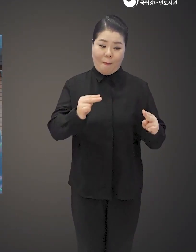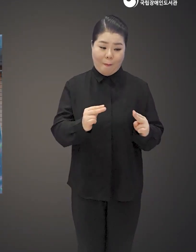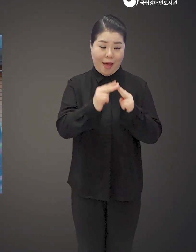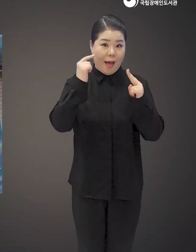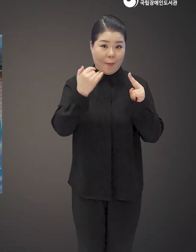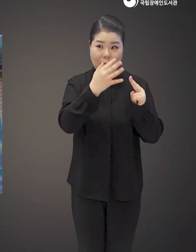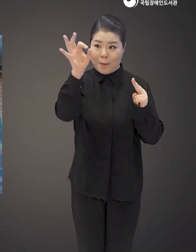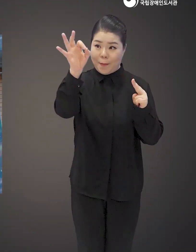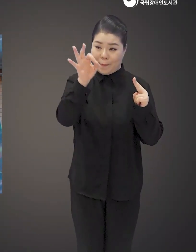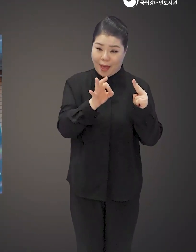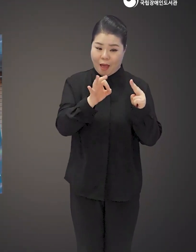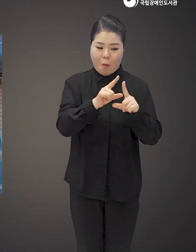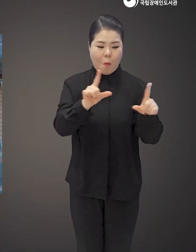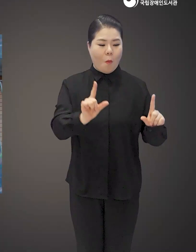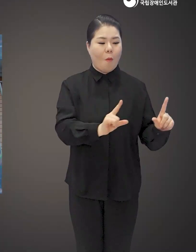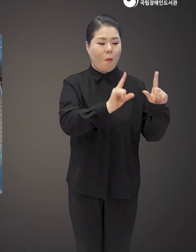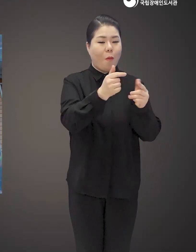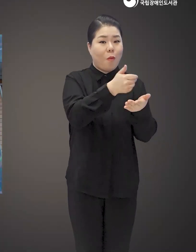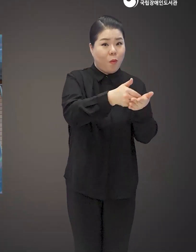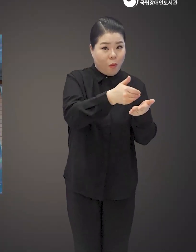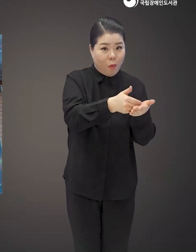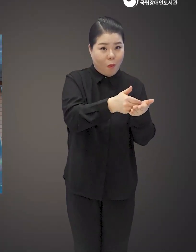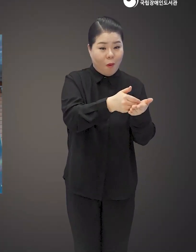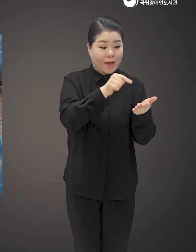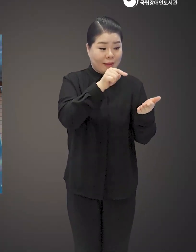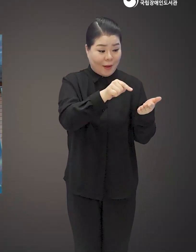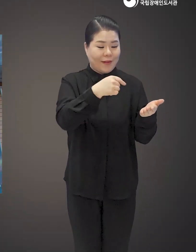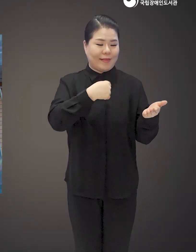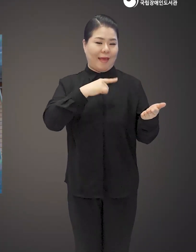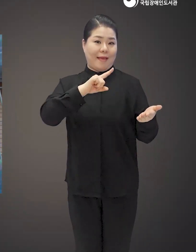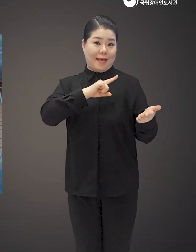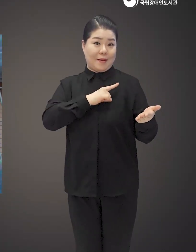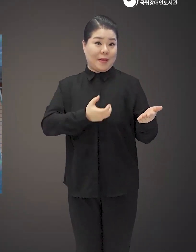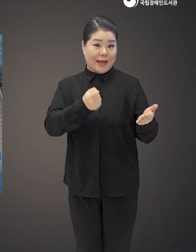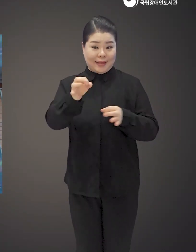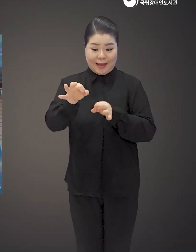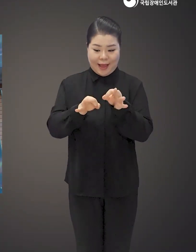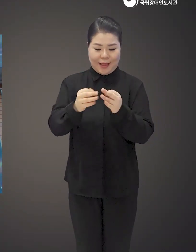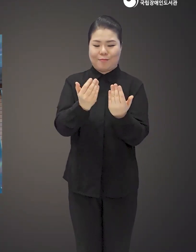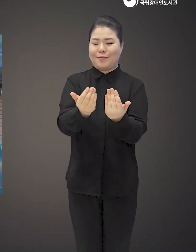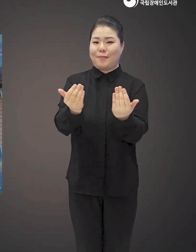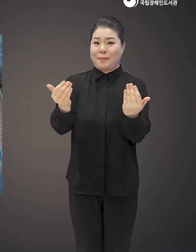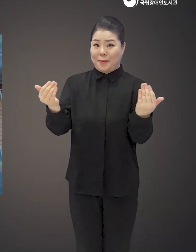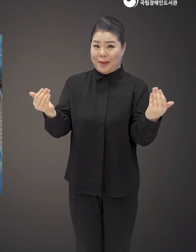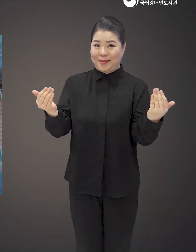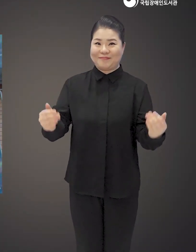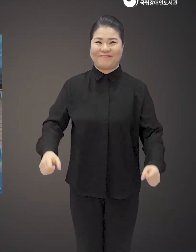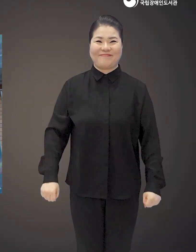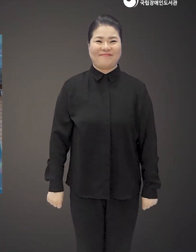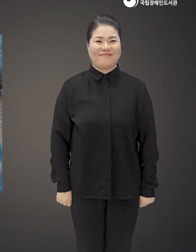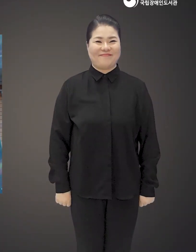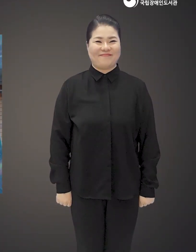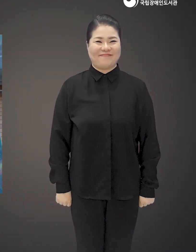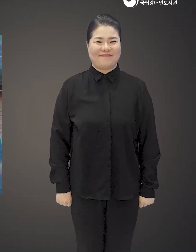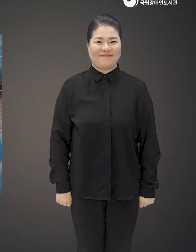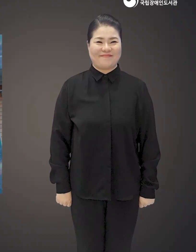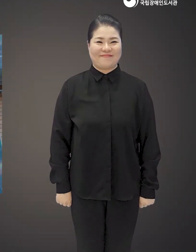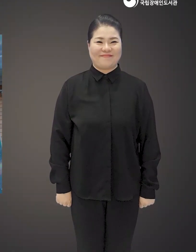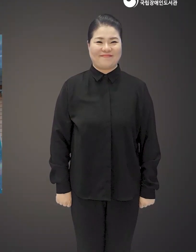그는 파리의 아름다움을 포착해 일상에 그려내고 또 그것을 자신의 이름을 딴 부티크에 진열하기도 합니다.